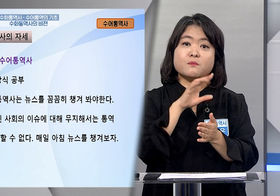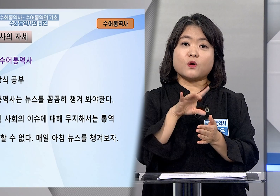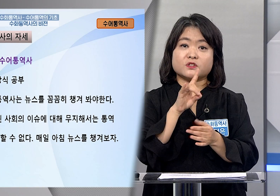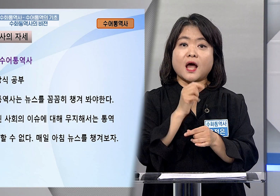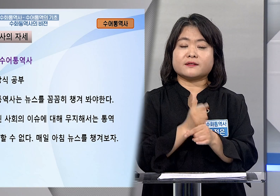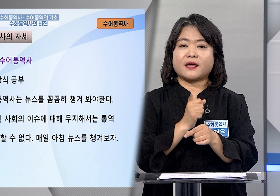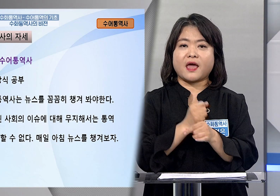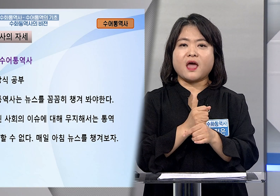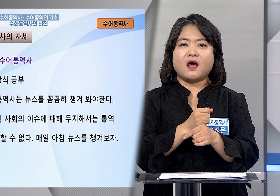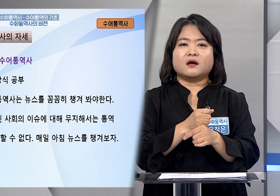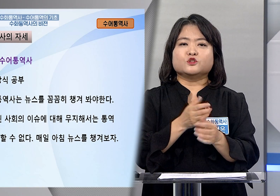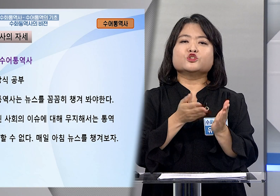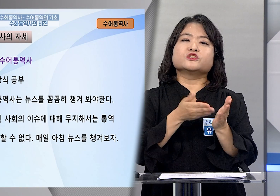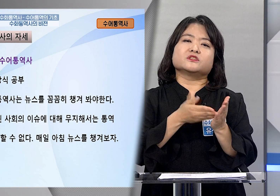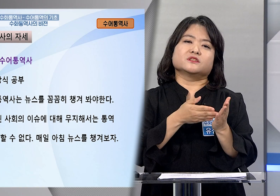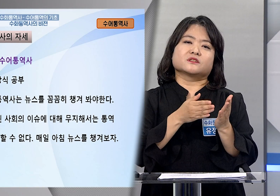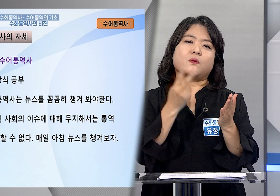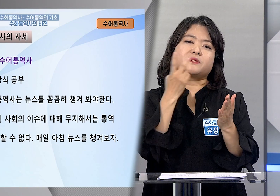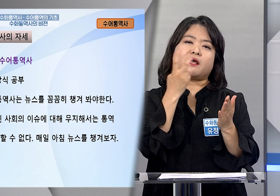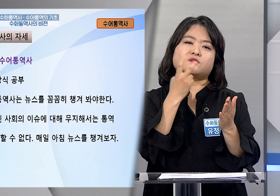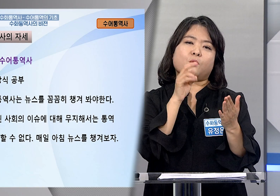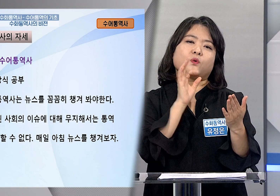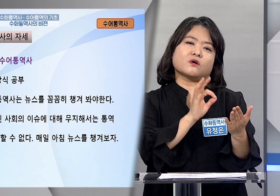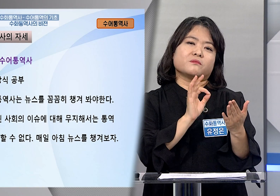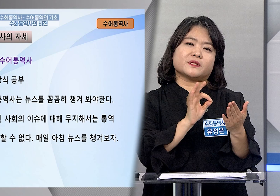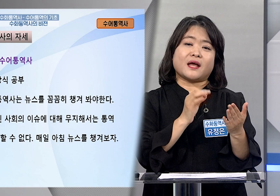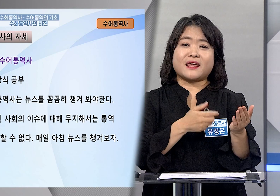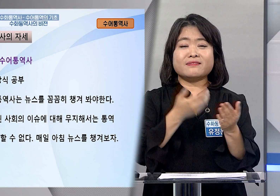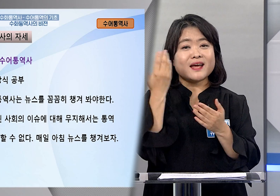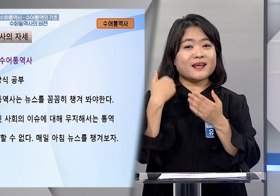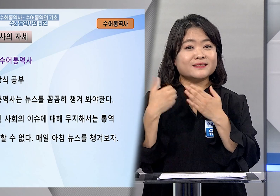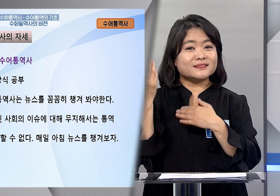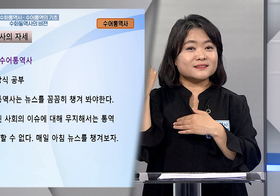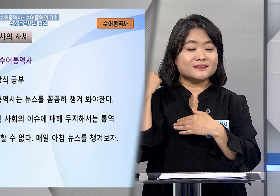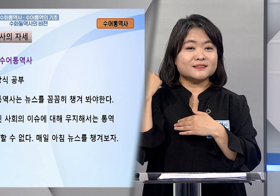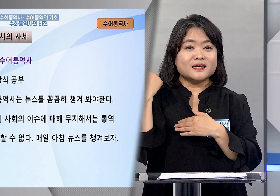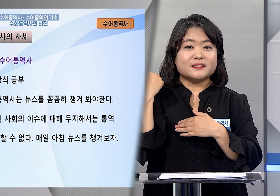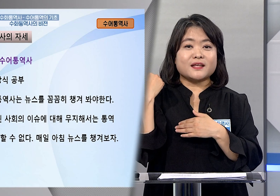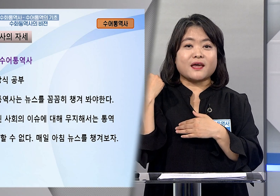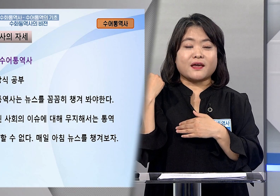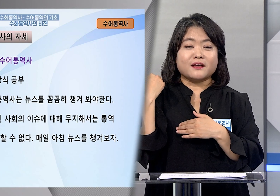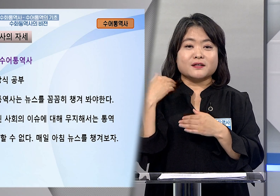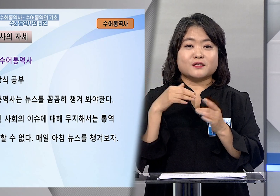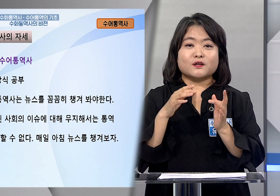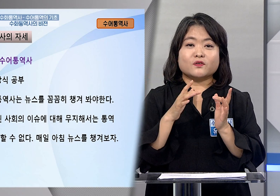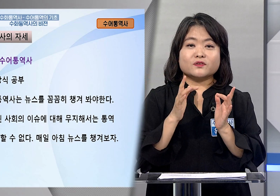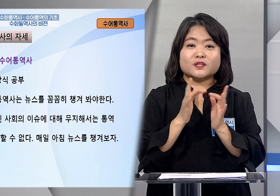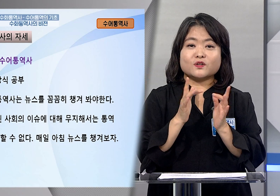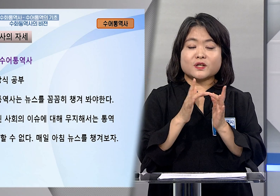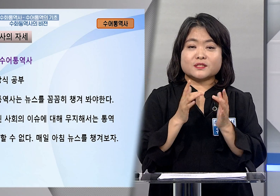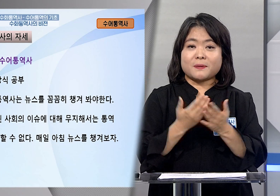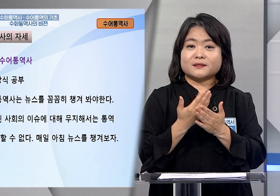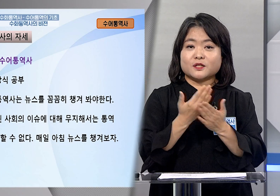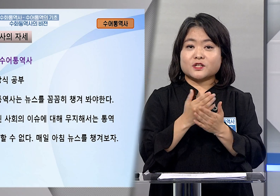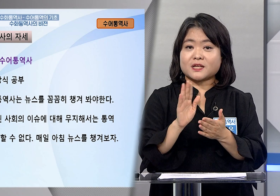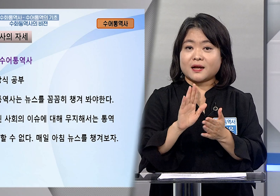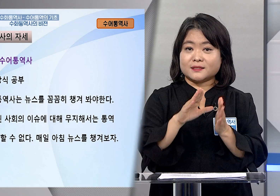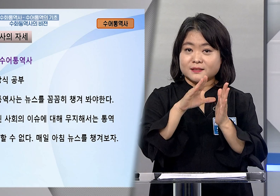먼저 하는 게 뉴스를 검색해서 보는 겁니다. 옛날에는 이런 인터넷이 발달되지 않았을